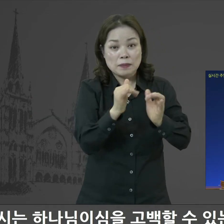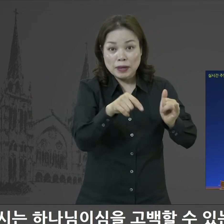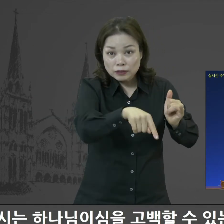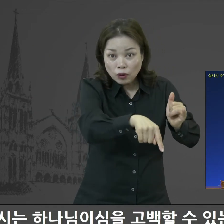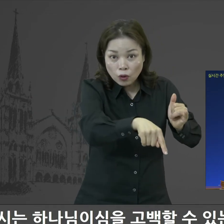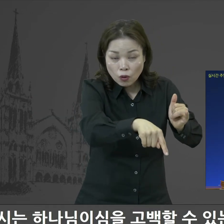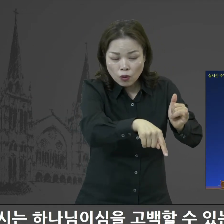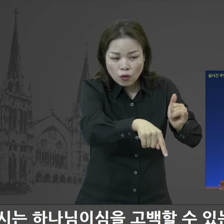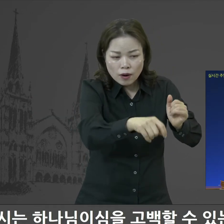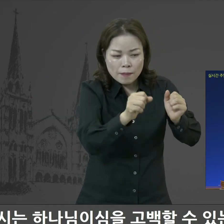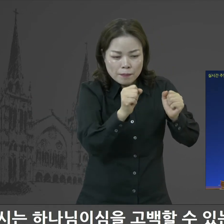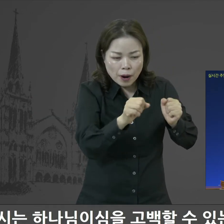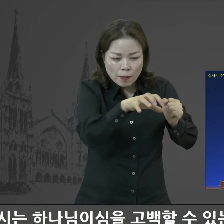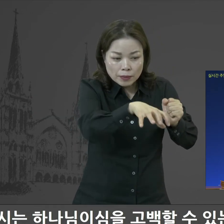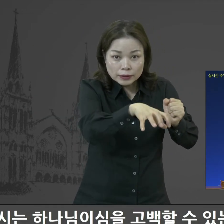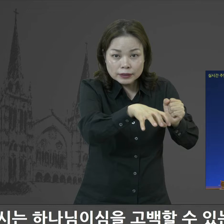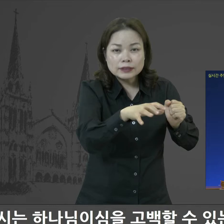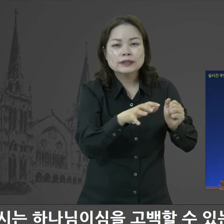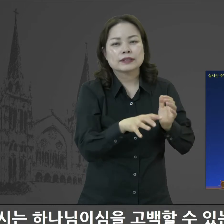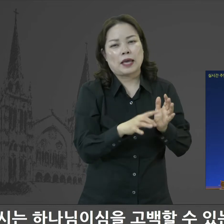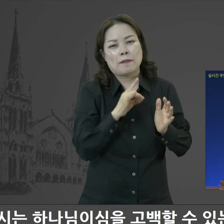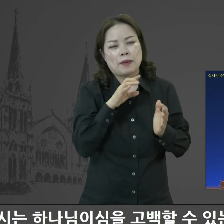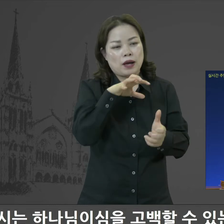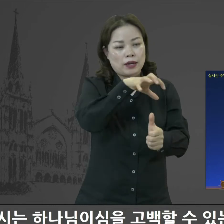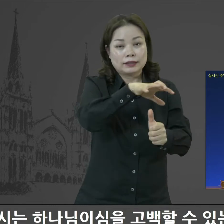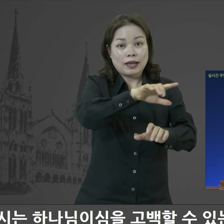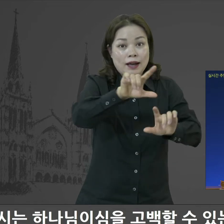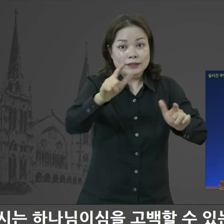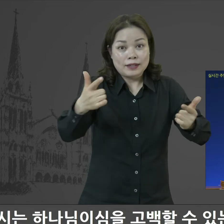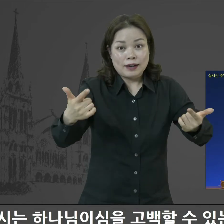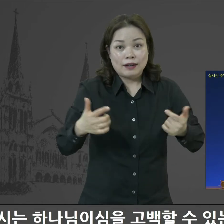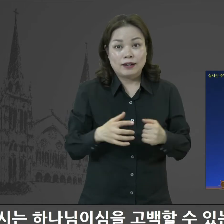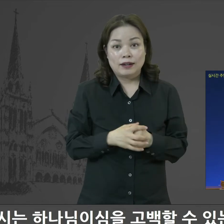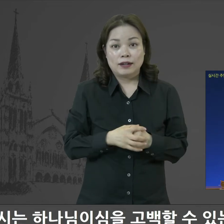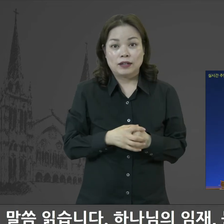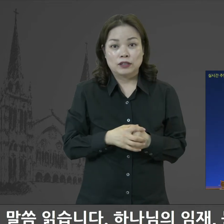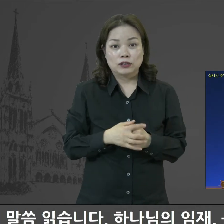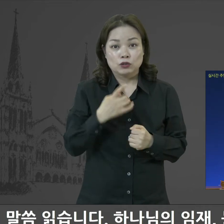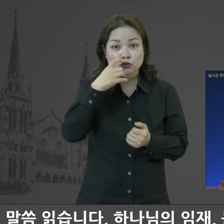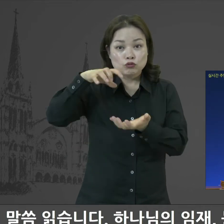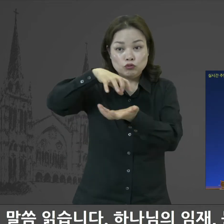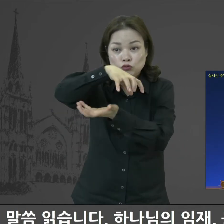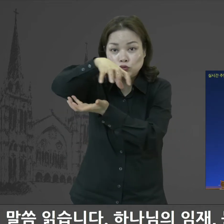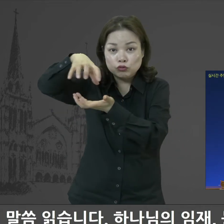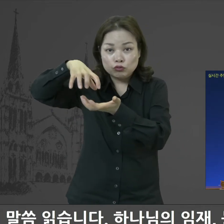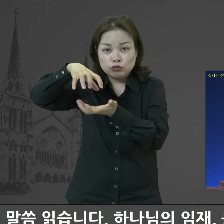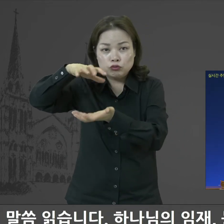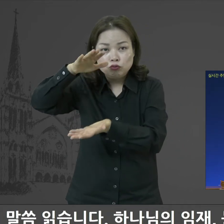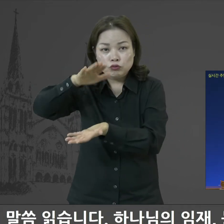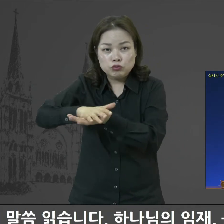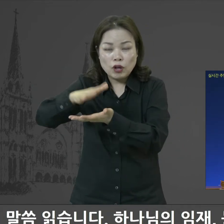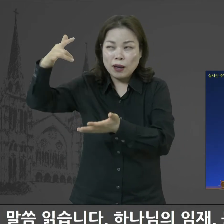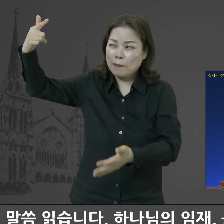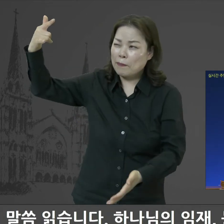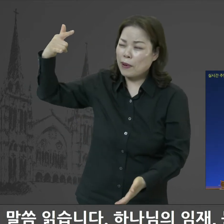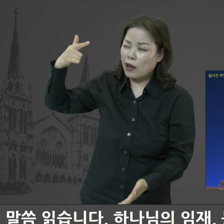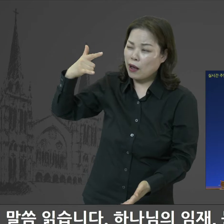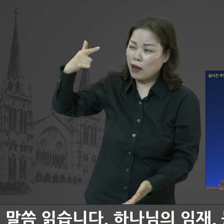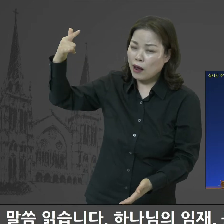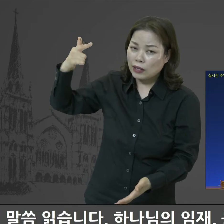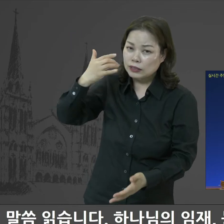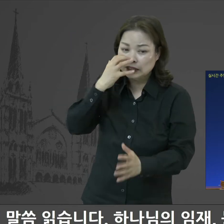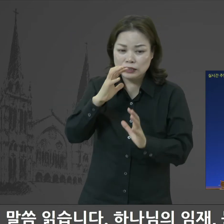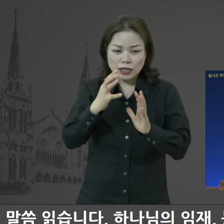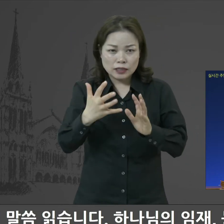백성들이 머물러 있을 때에만 그 위에 있었던 것이 아니었습니다. 구름은 뜨거운 정오의 태양을 내내